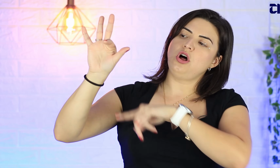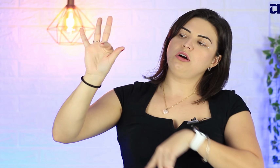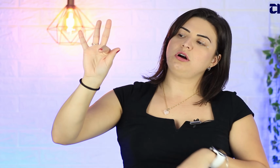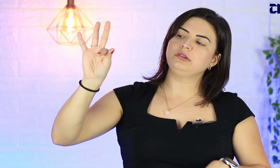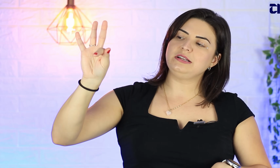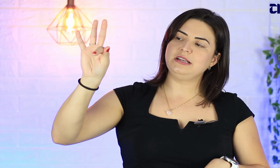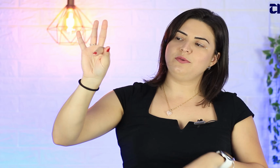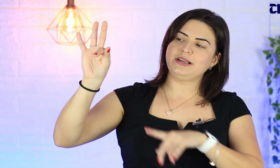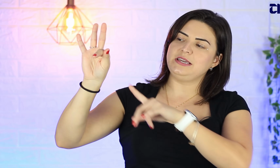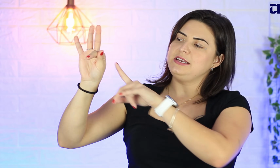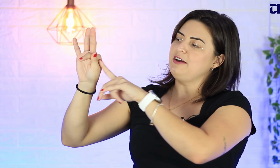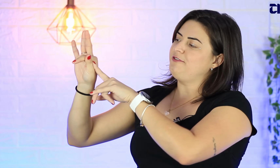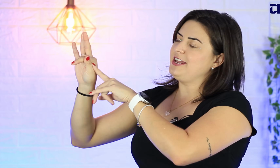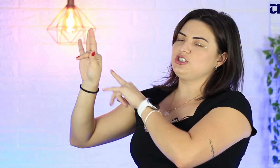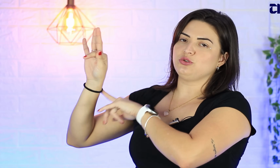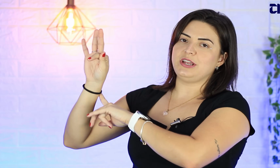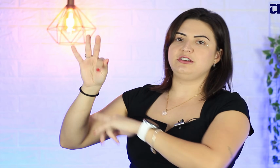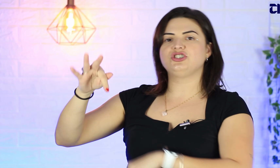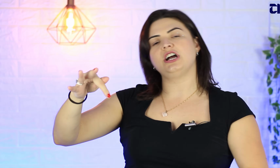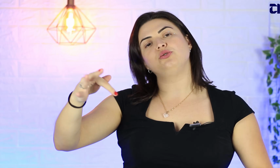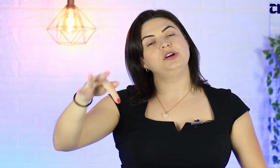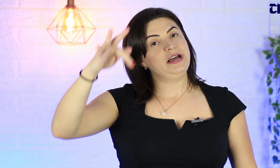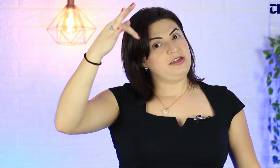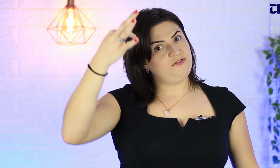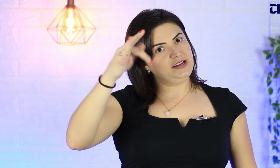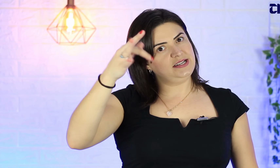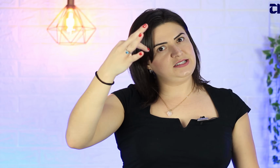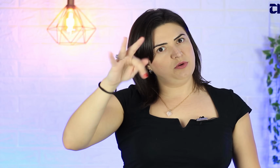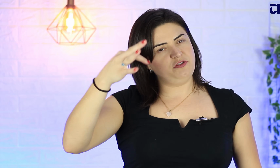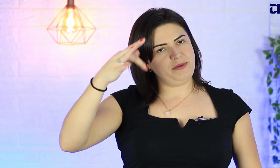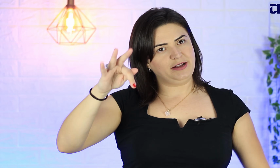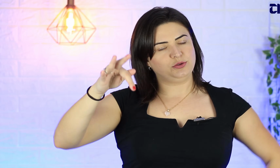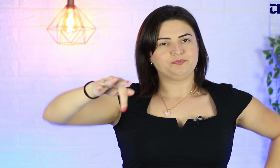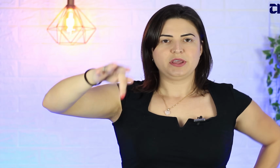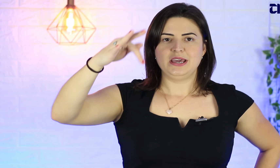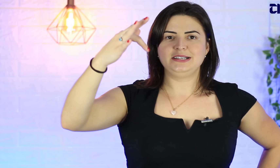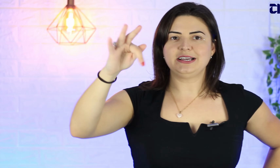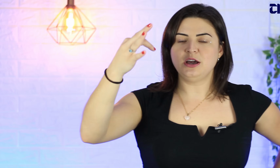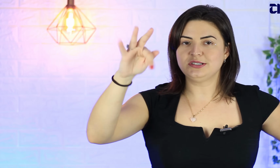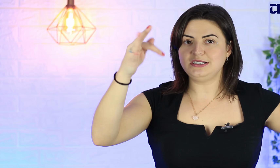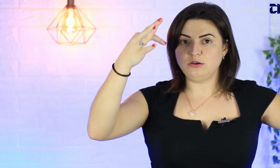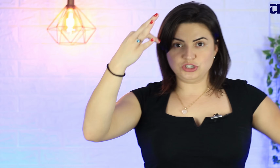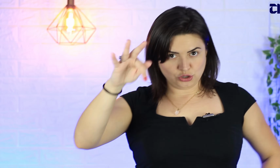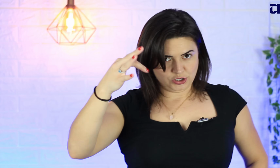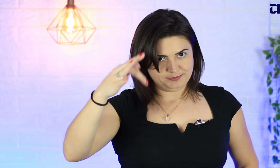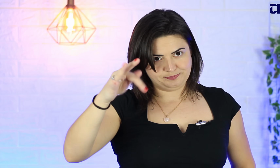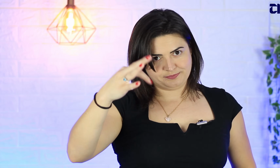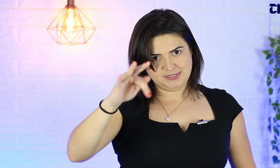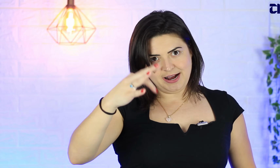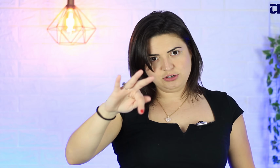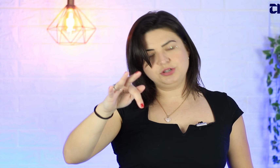Coloca o dedão aqui na frente do dedo indicador. E faz esse movimento. Esse aqui é o sinal de dor. Certo?